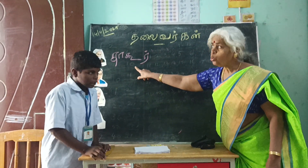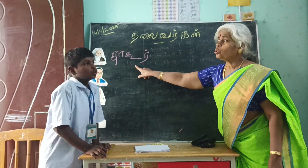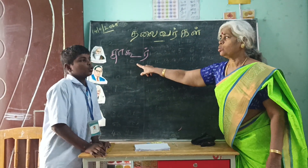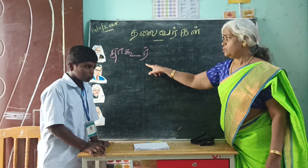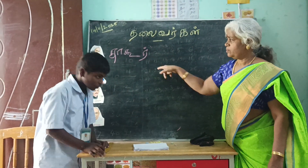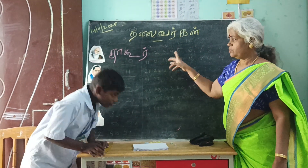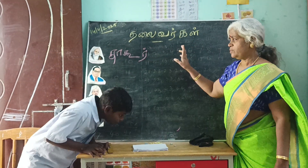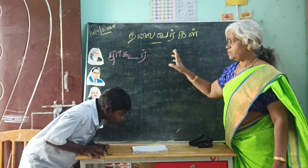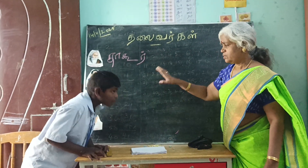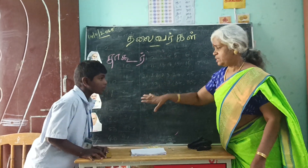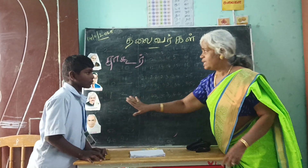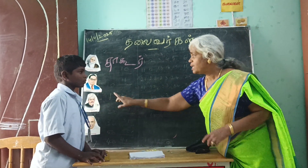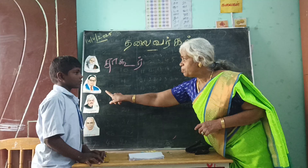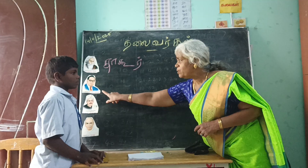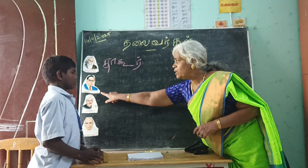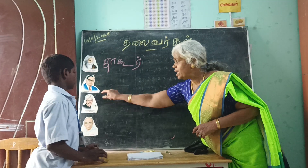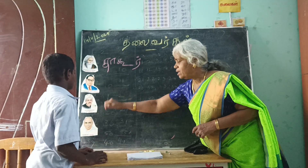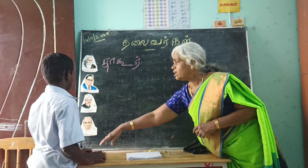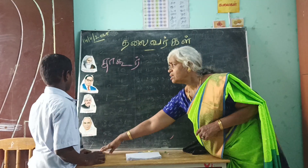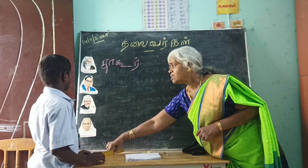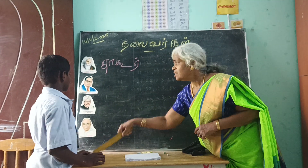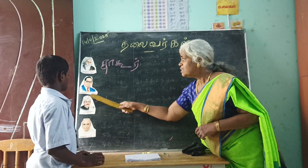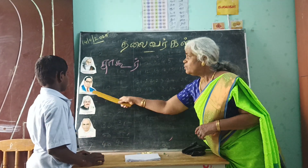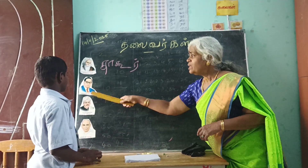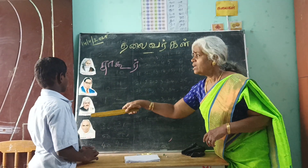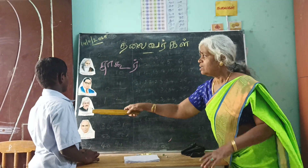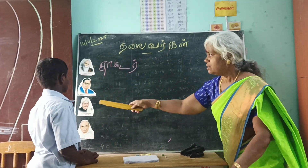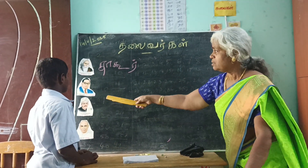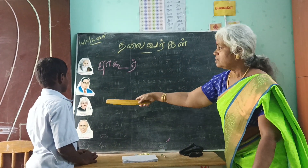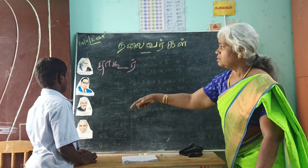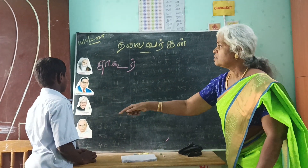தாகூர். சரி, இவர் யாரு? இவர் யாரு?